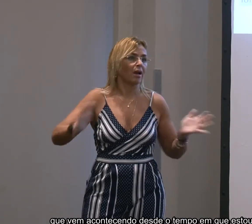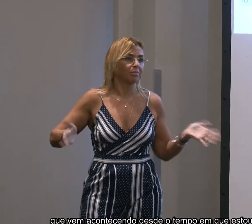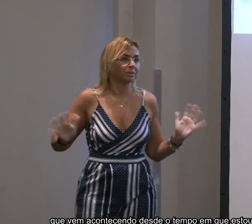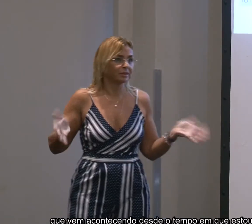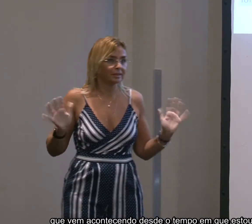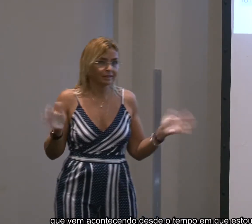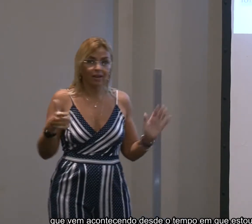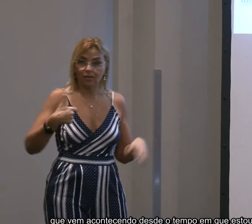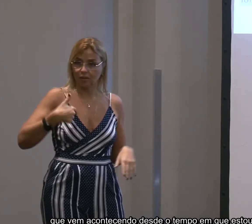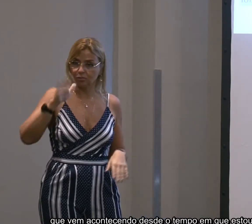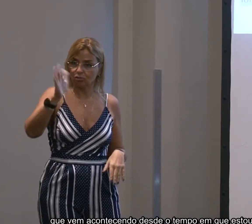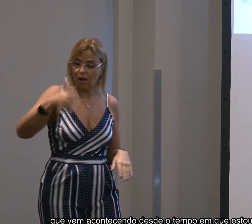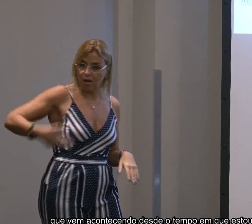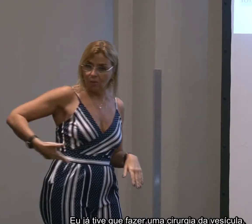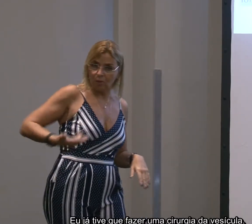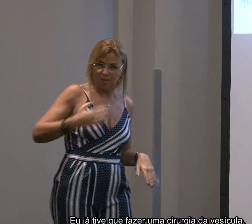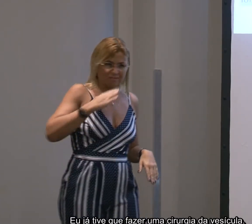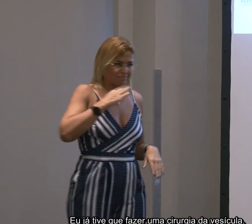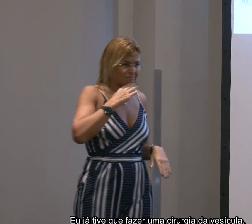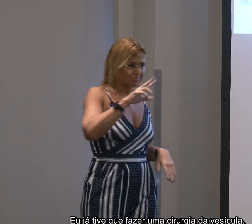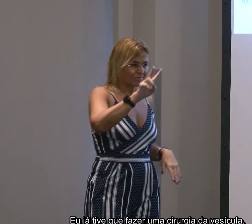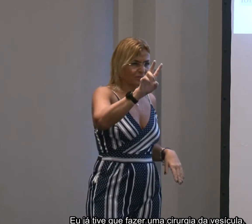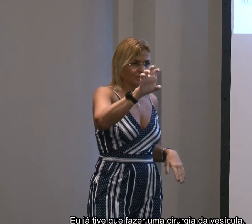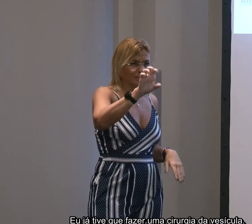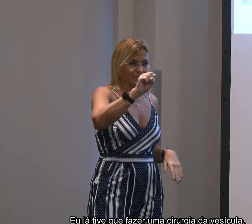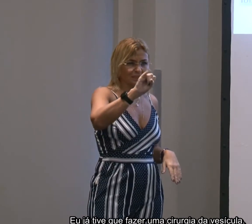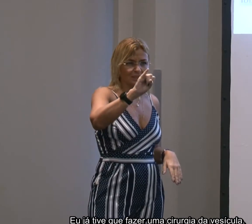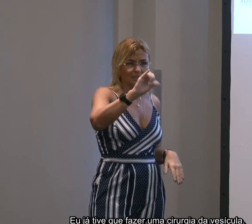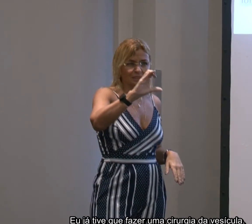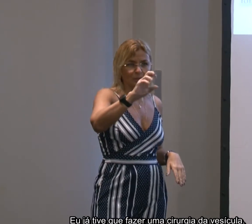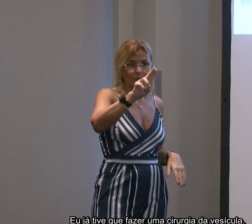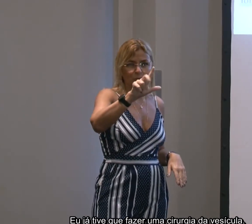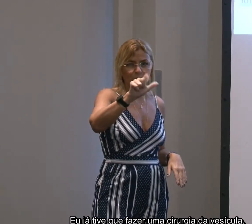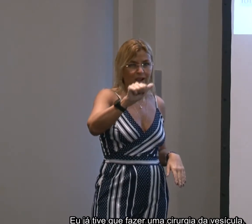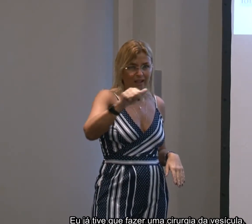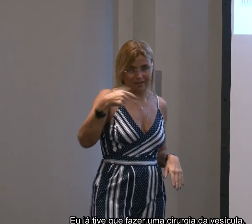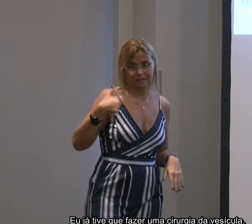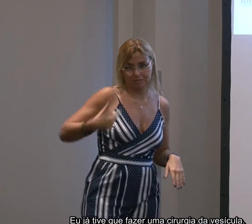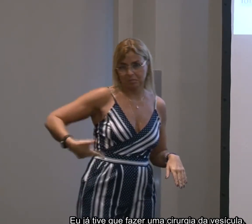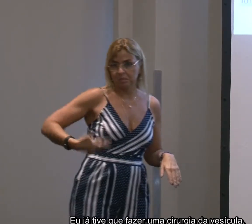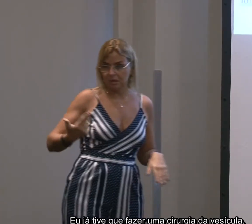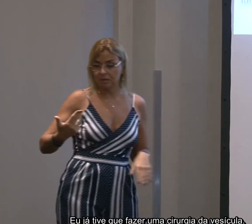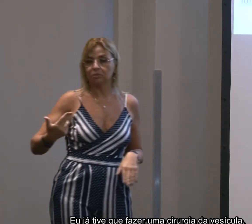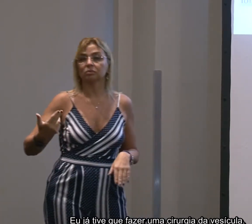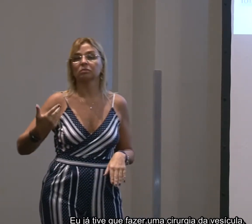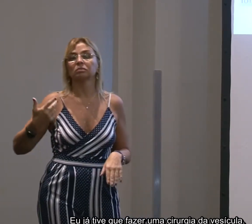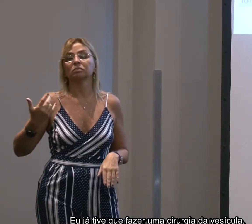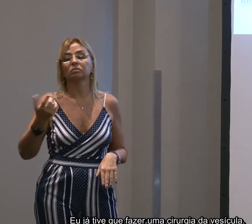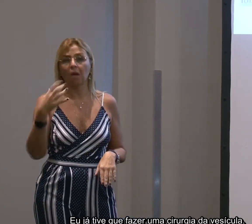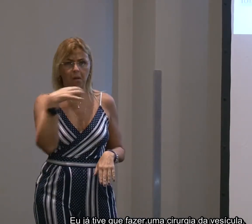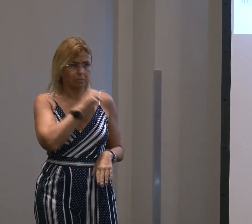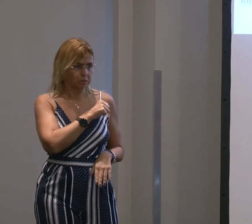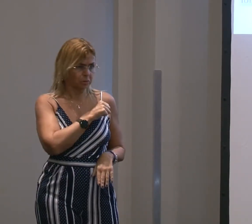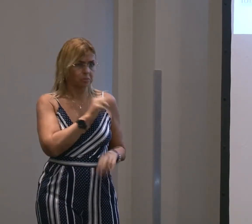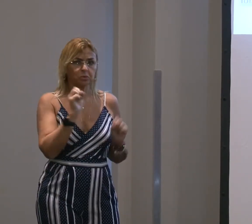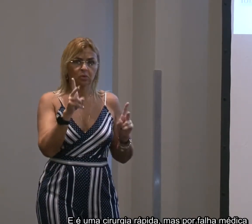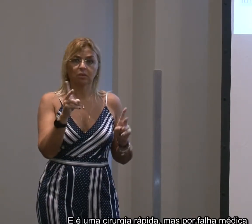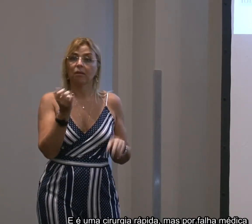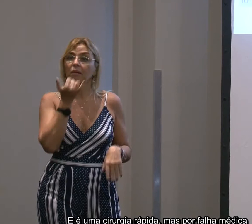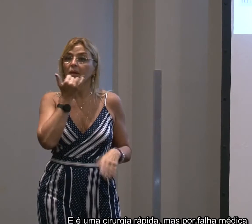desde o tempo que eu estou lá. Eu já tive que fazer uma cirurgia da vesícula, e é uma